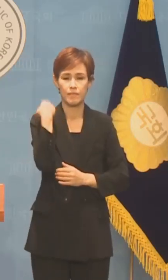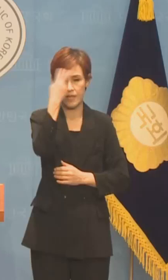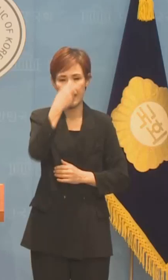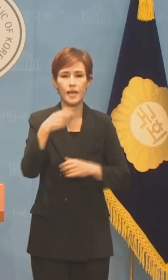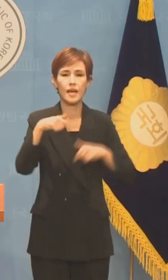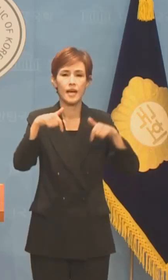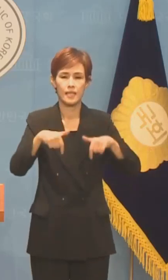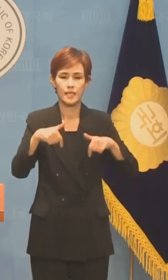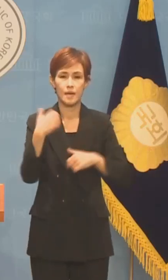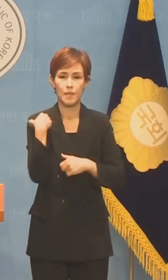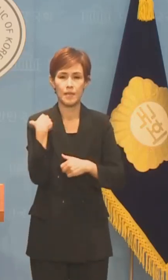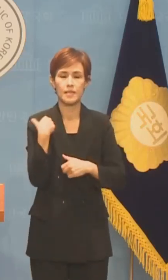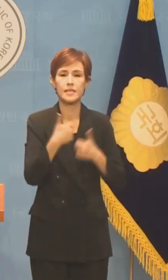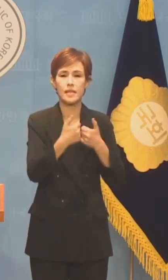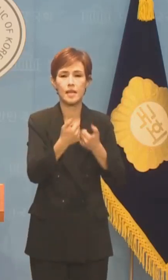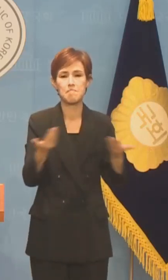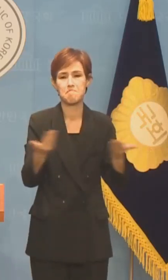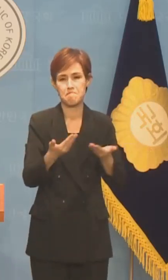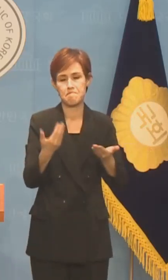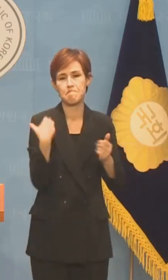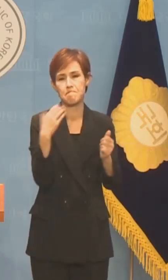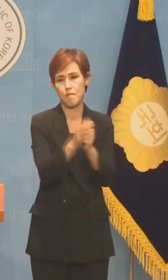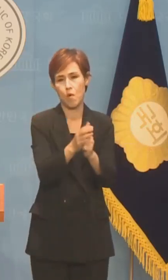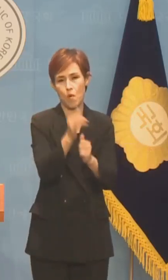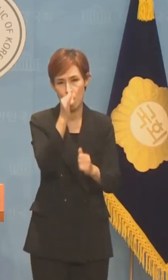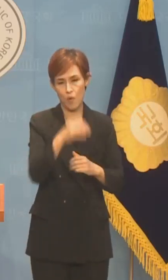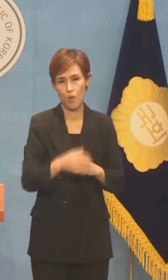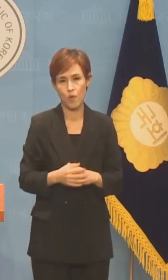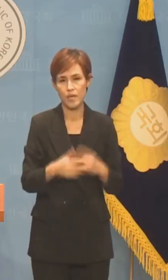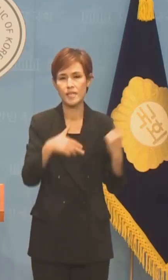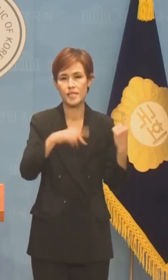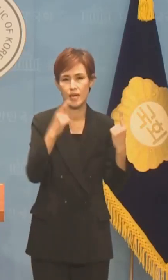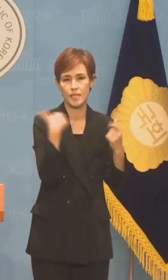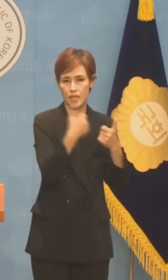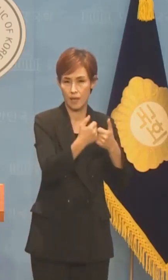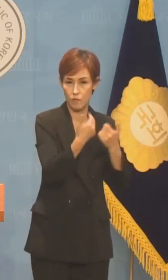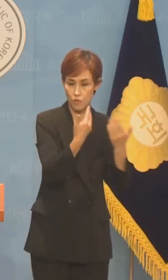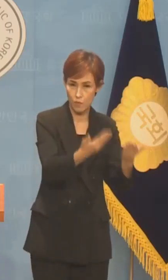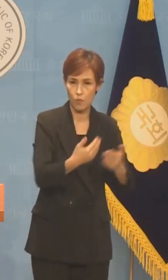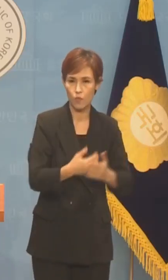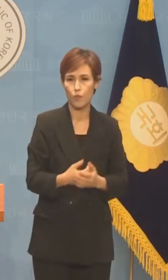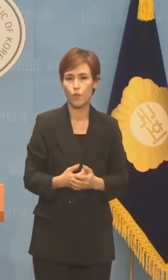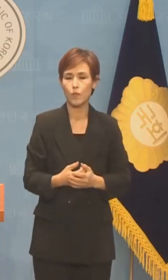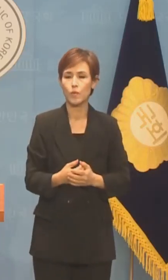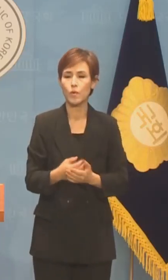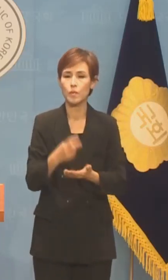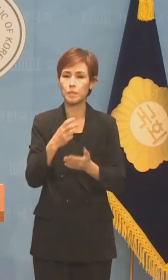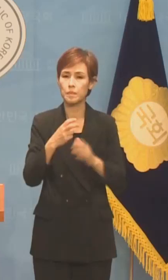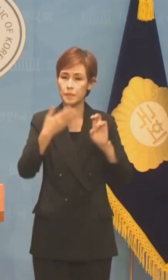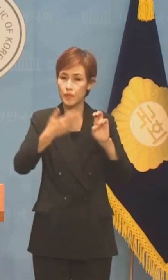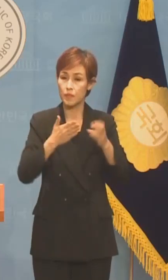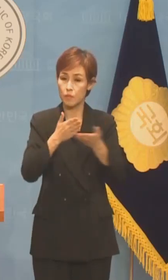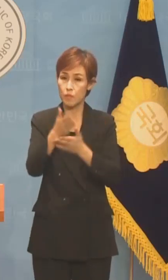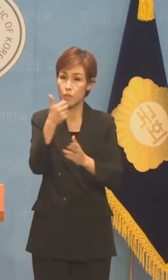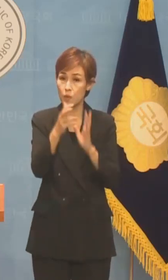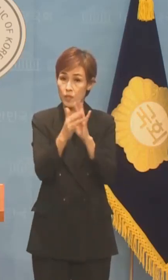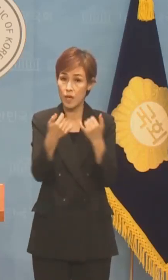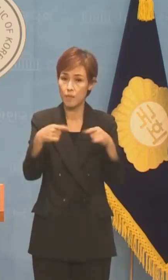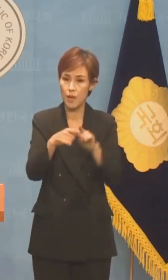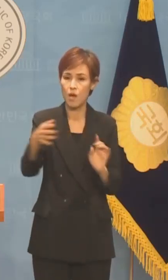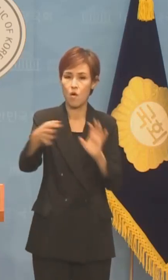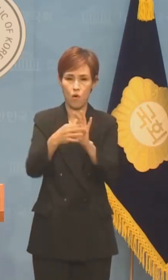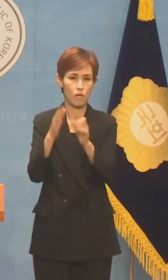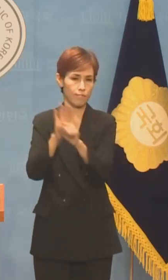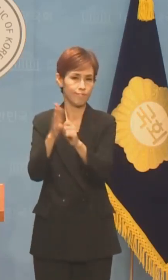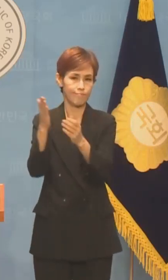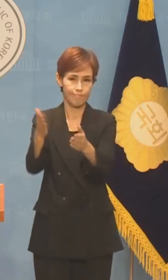1차적인 상담 업무를 담당하고 저희 미디어 전문 변호사들과 함께 변호사들과 연결해주는